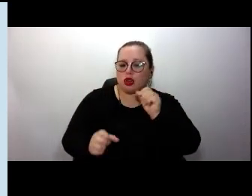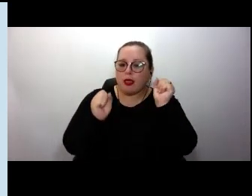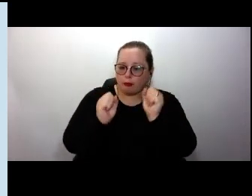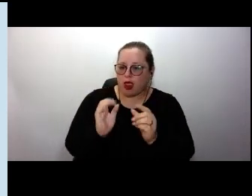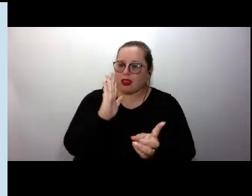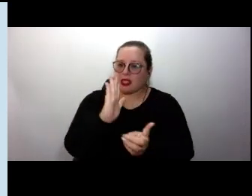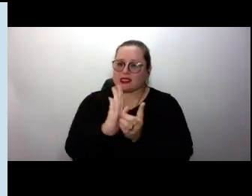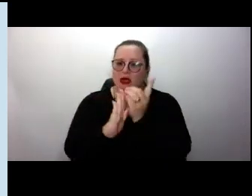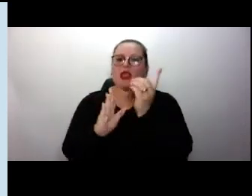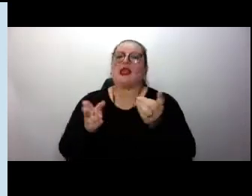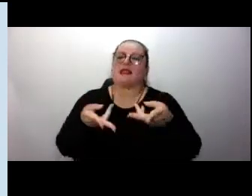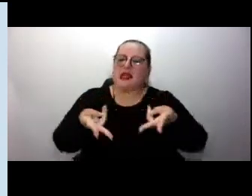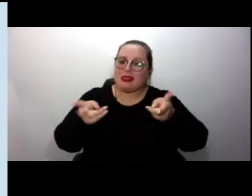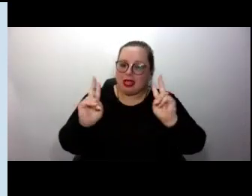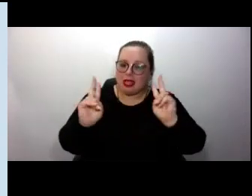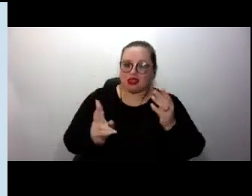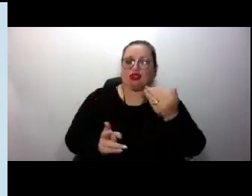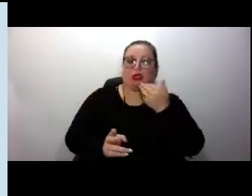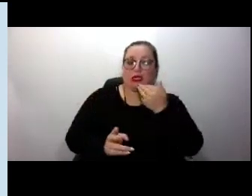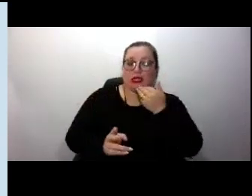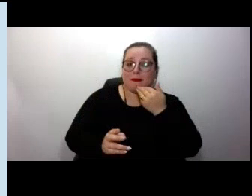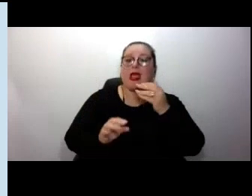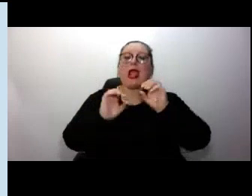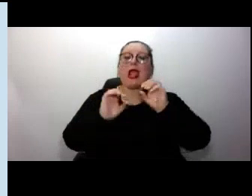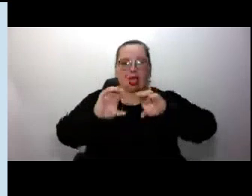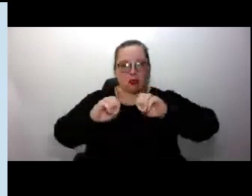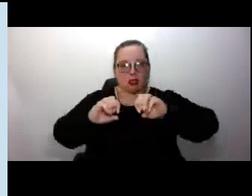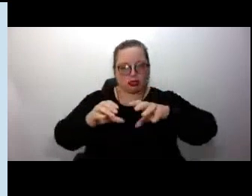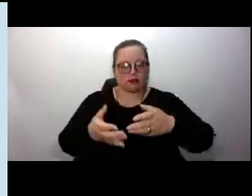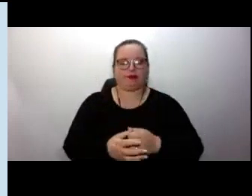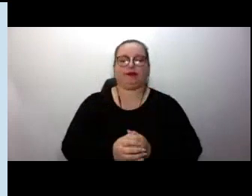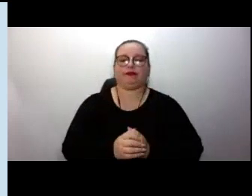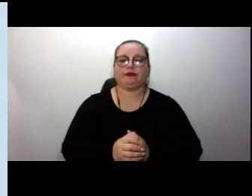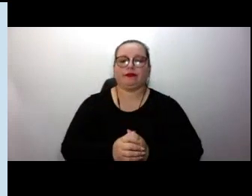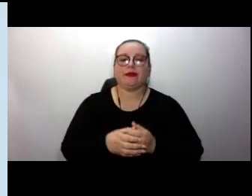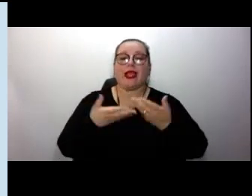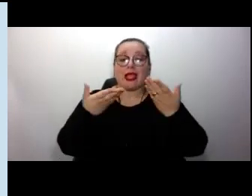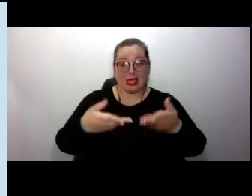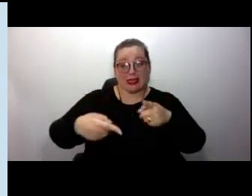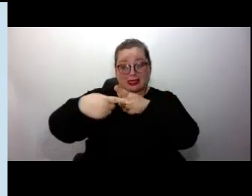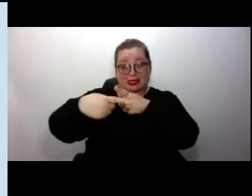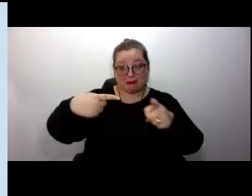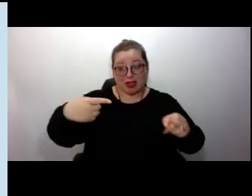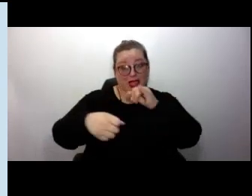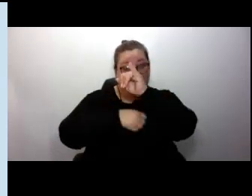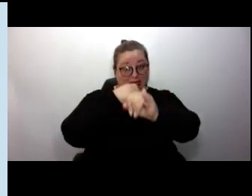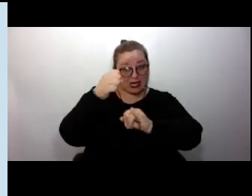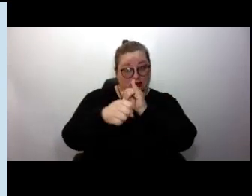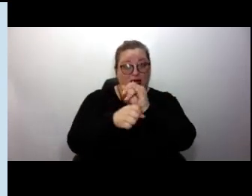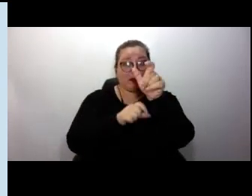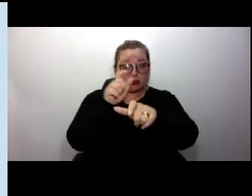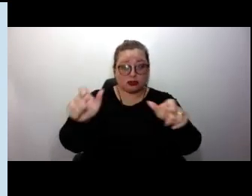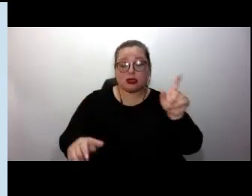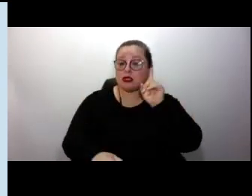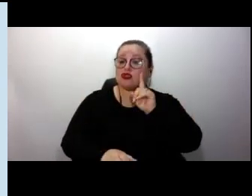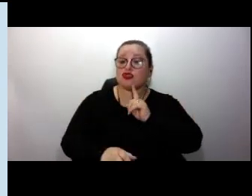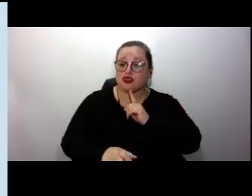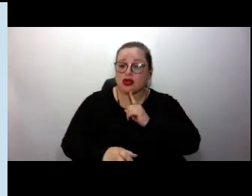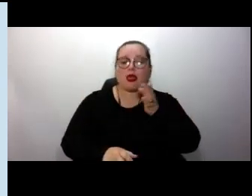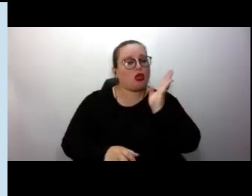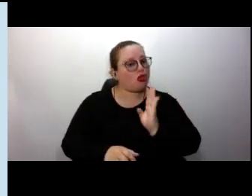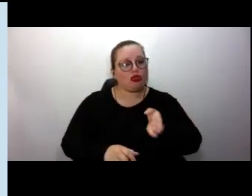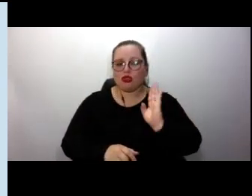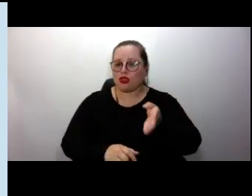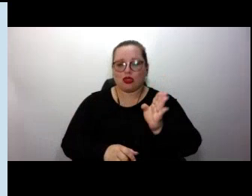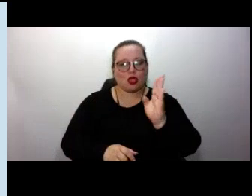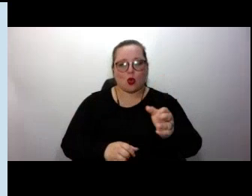sus derechos, y entre ellos la educación. Esta Semana Internacional de las Personas Sordas se sigue celebrando